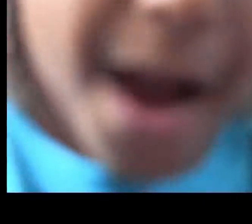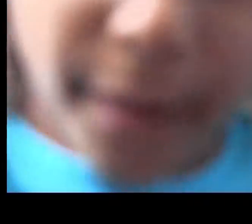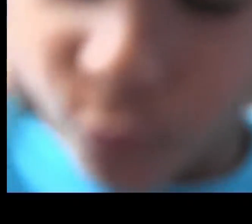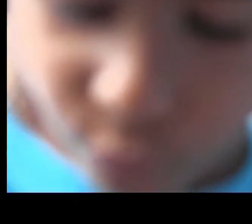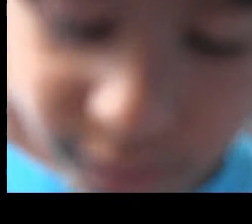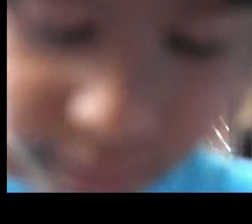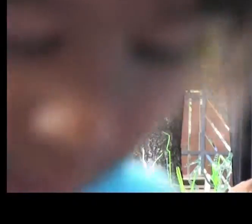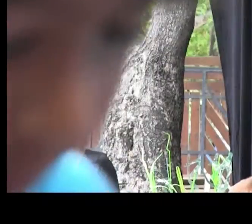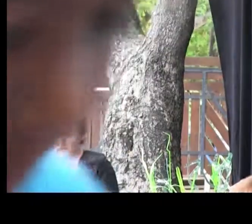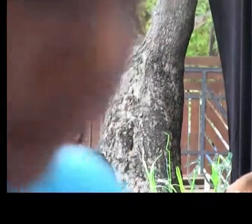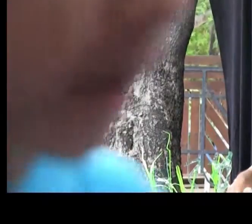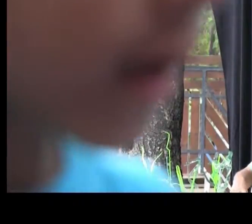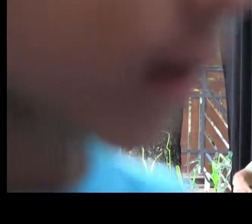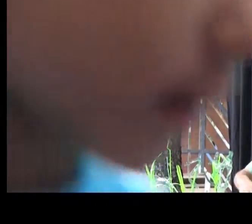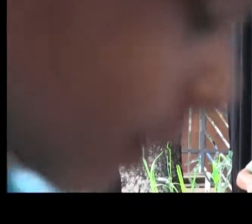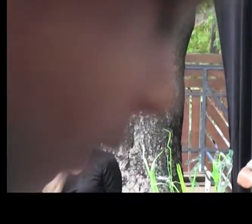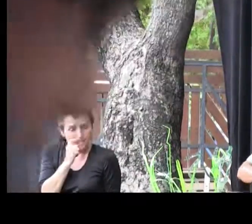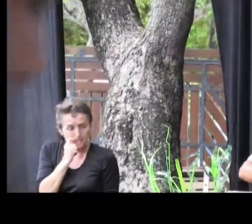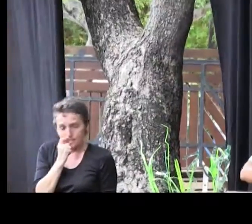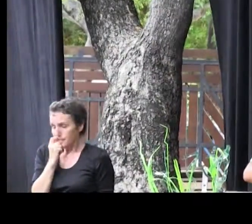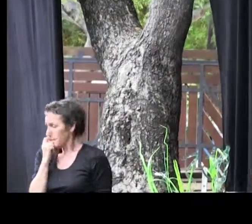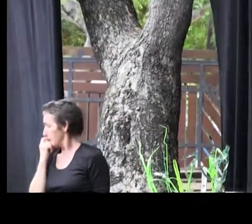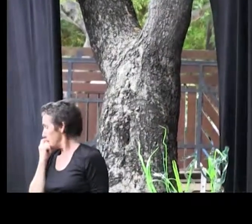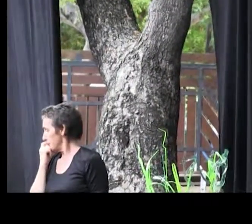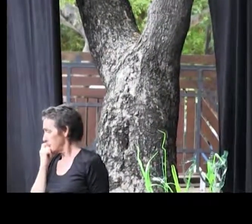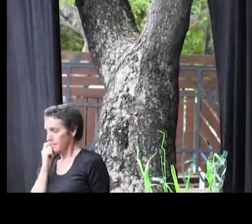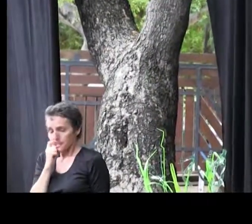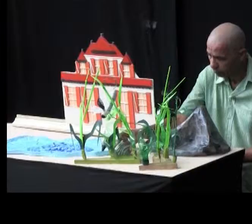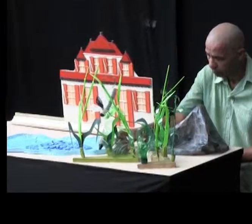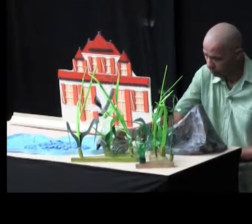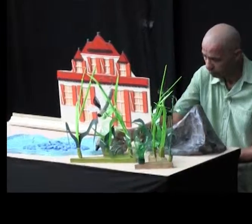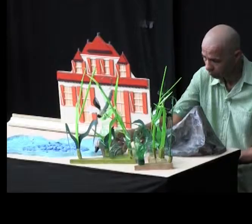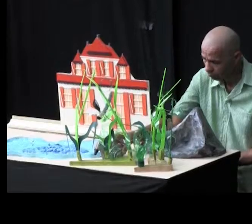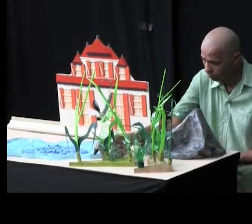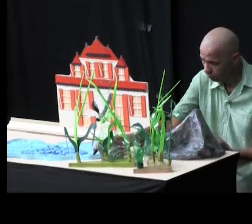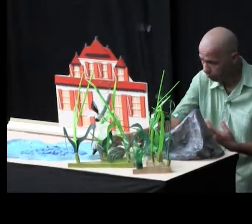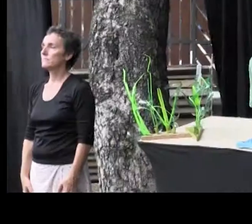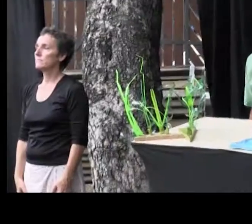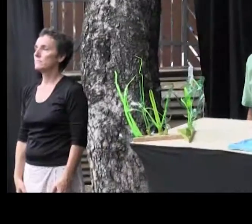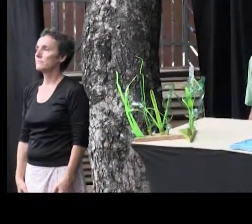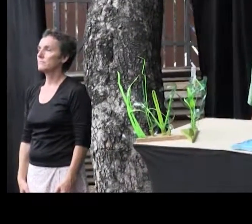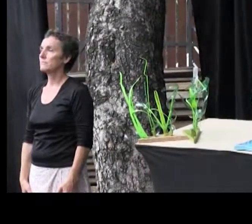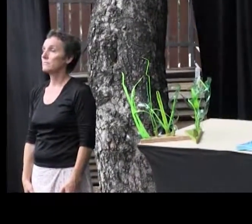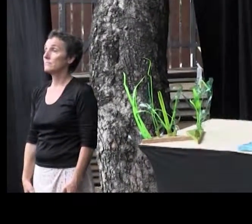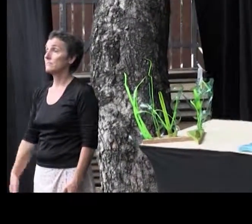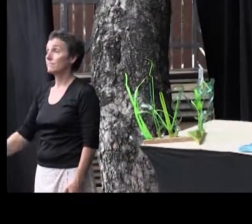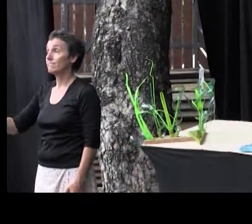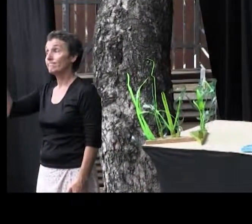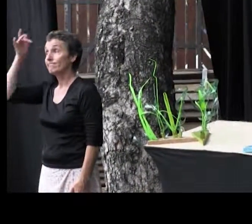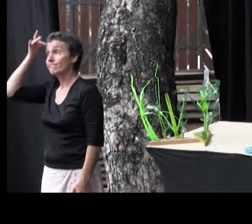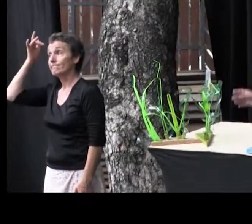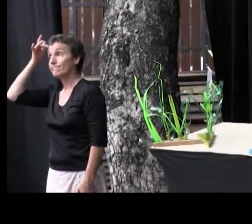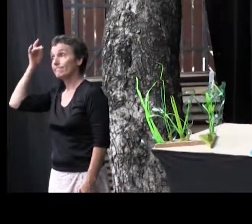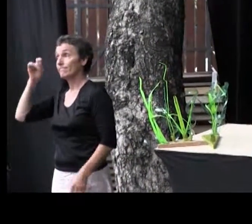résisté. Il la tourne, où ça, il était vivre. Mais la chaleur n'a pas duré